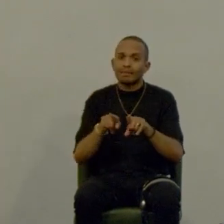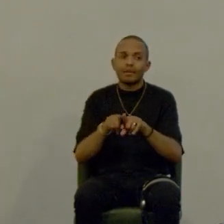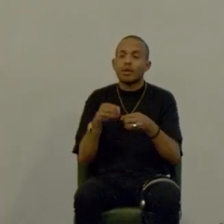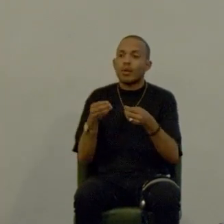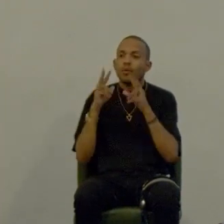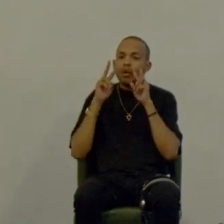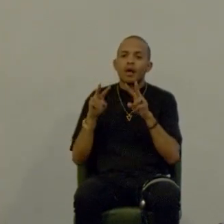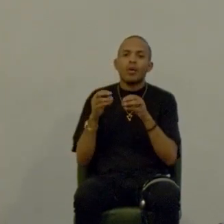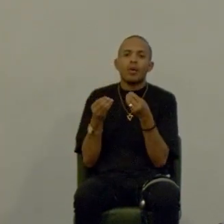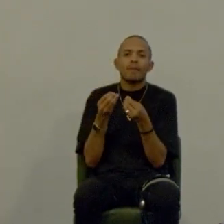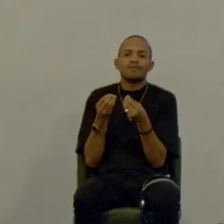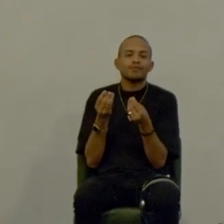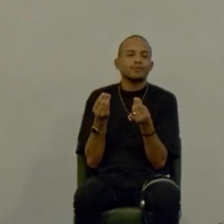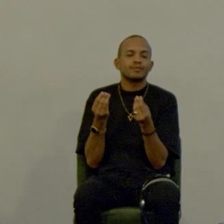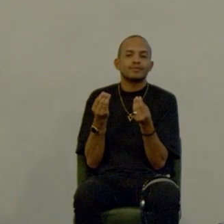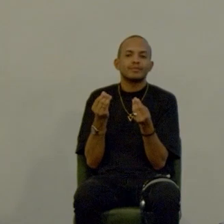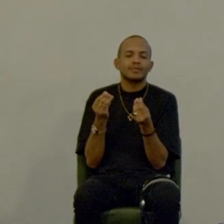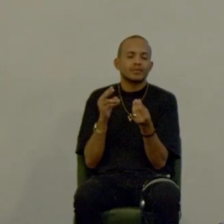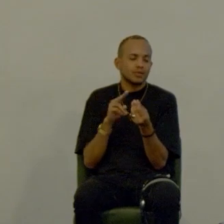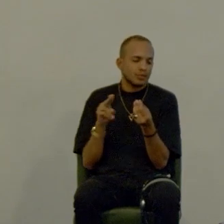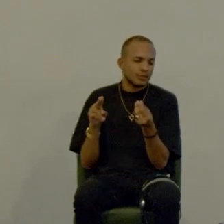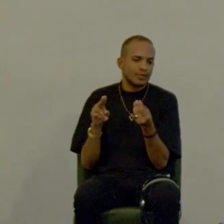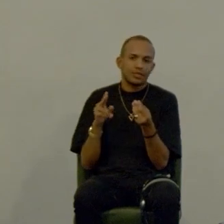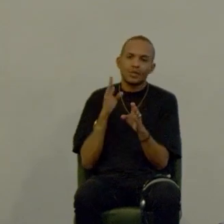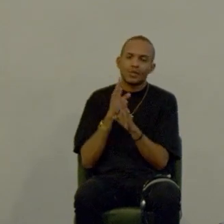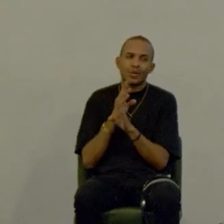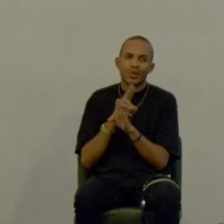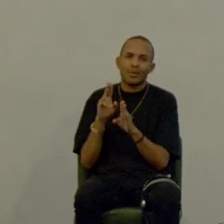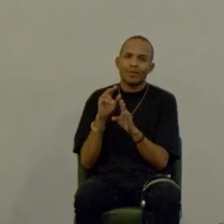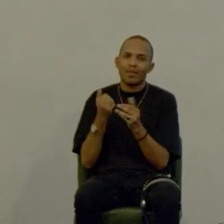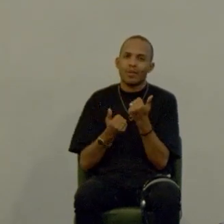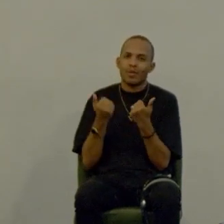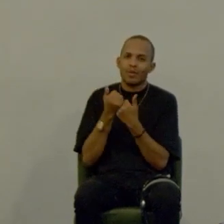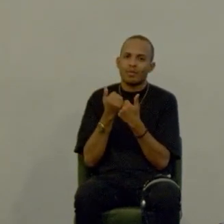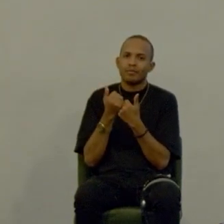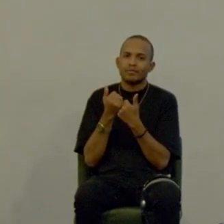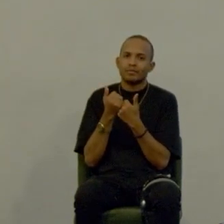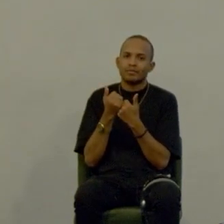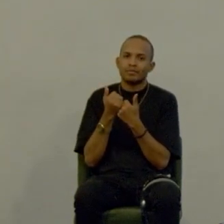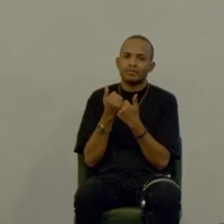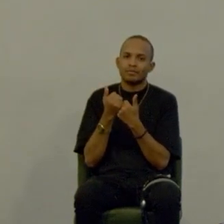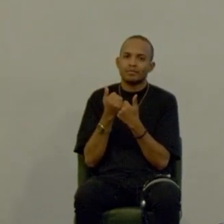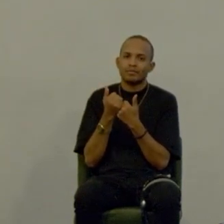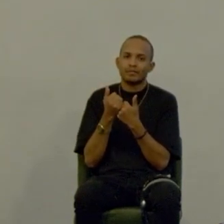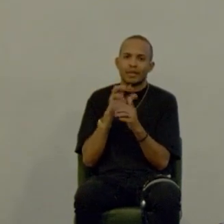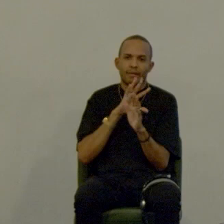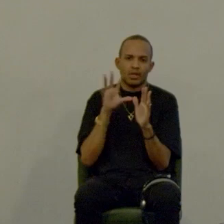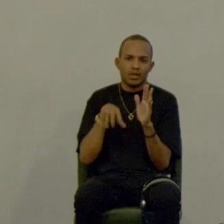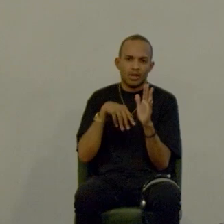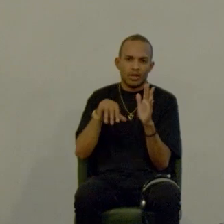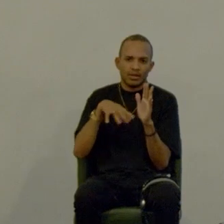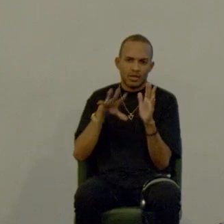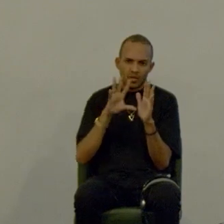como o que nós chamamos, talvez não seja um nome muito bom, a gente vai ter que encontrar um nome melhor no futuro para isso, mas o que eu chamaria de